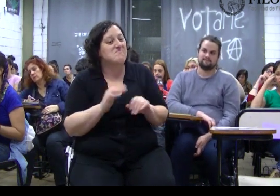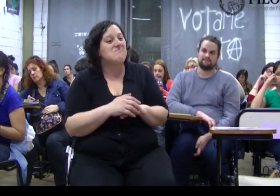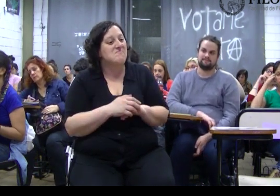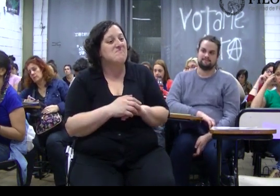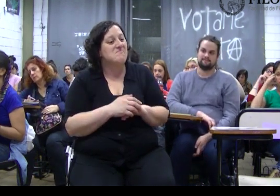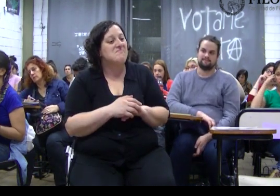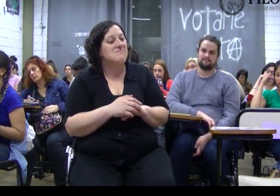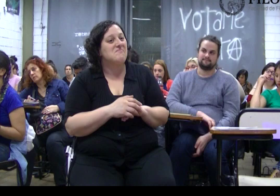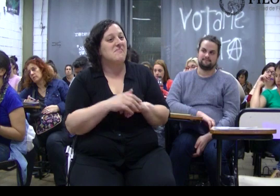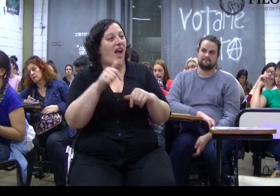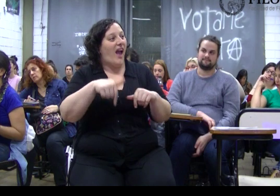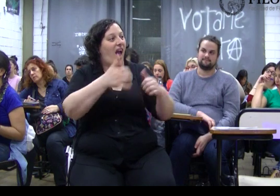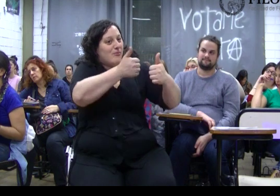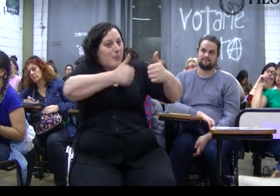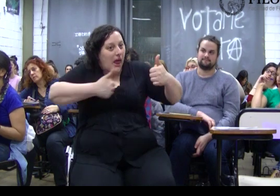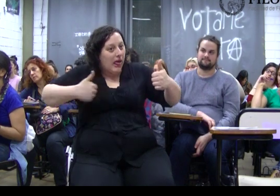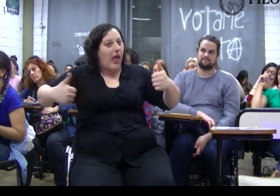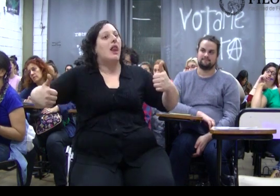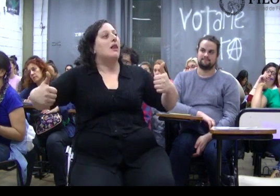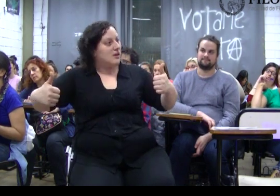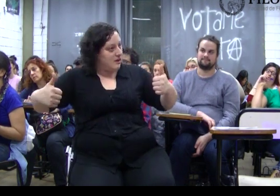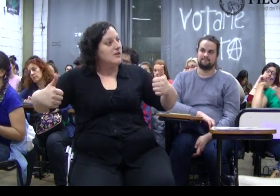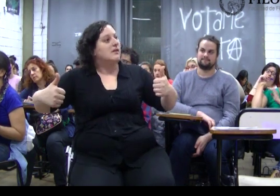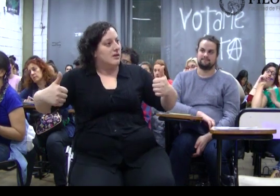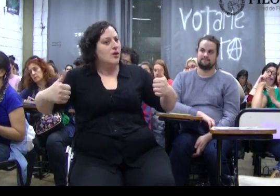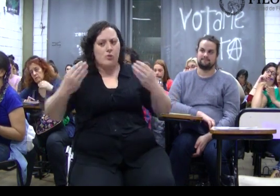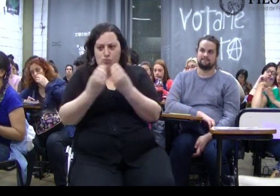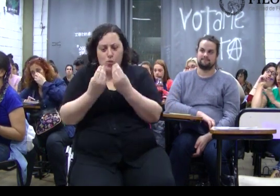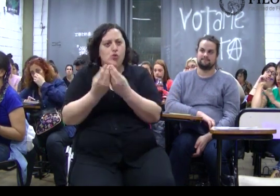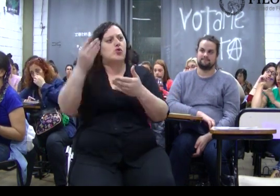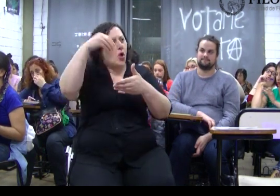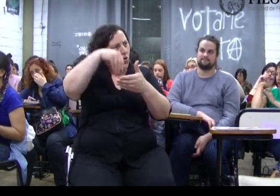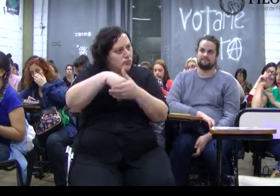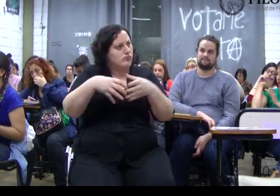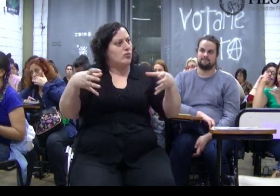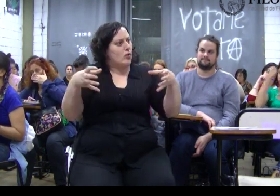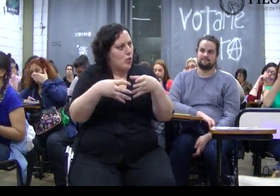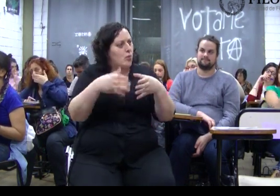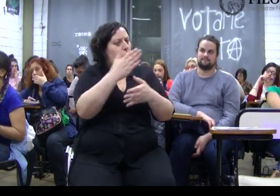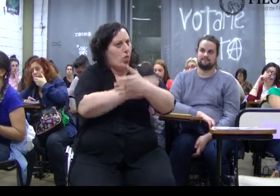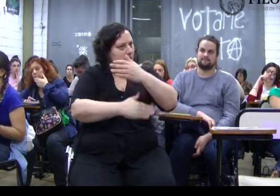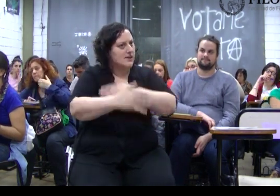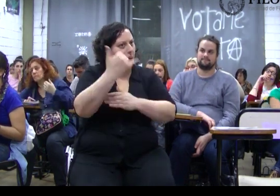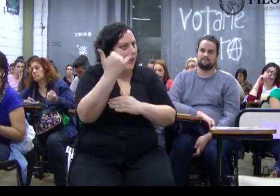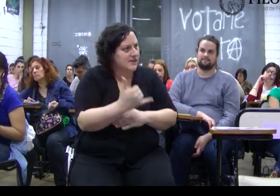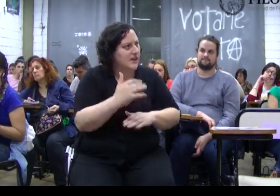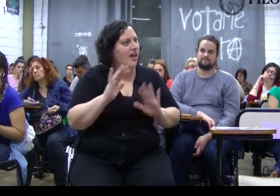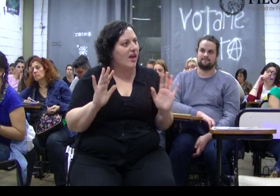Con tantas personas en este panel que pertenecen al colectivo de las personas con discapacidad, hay que saber